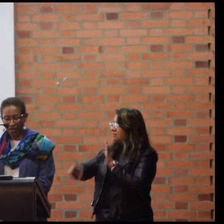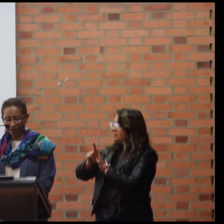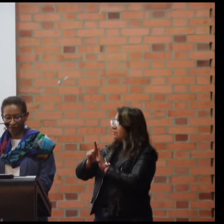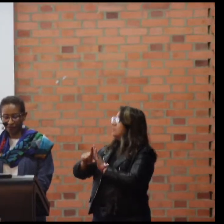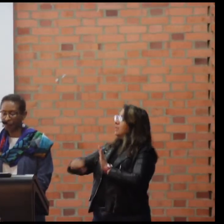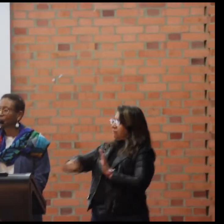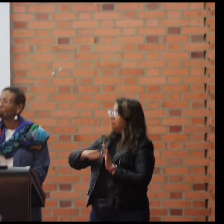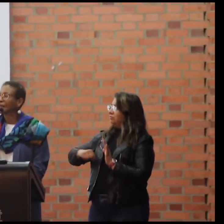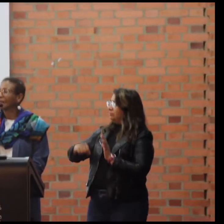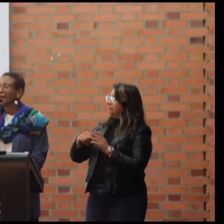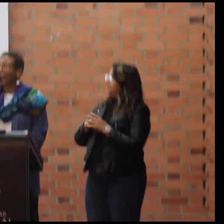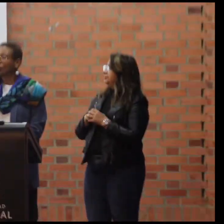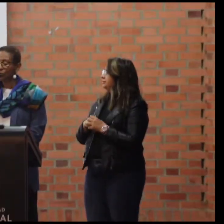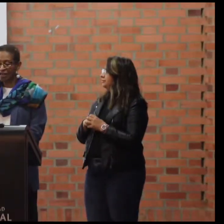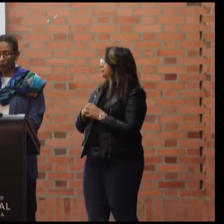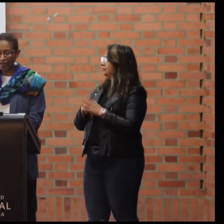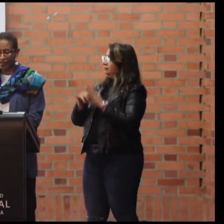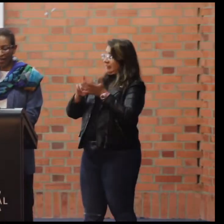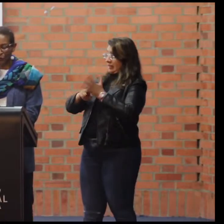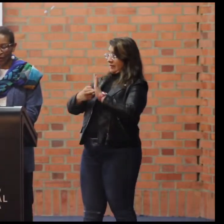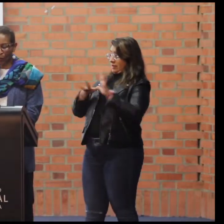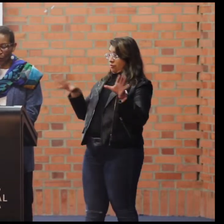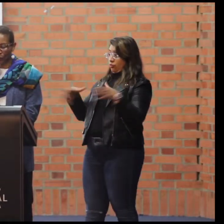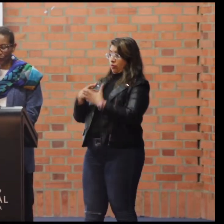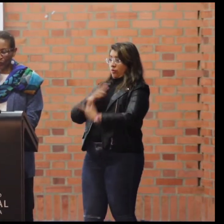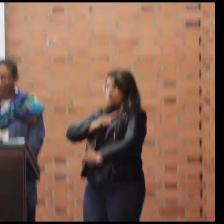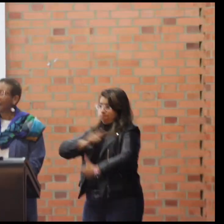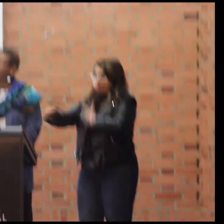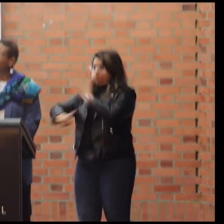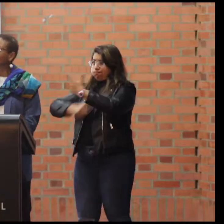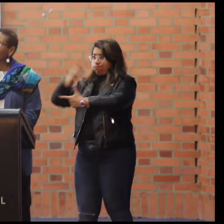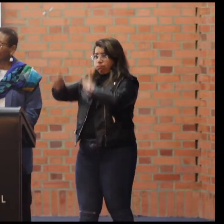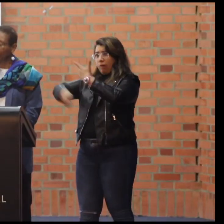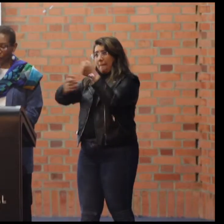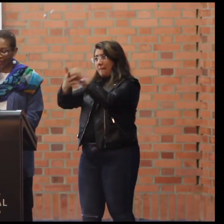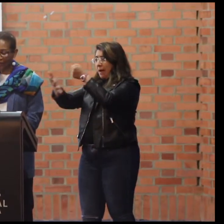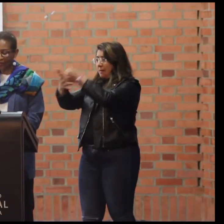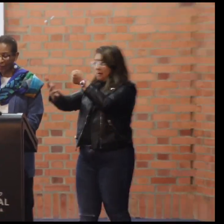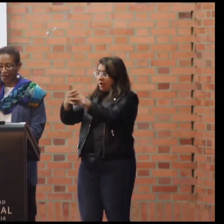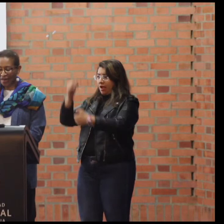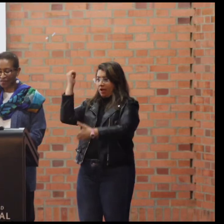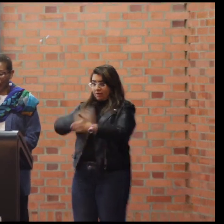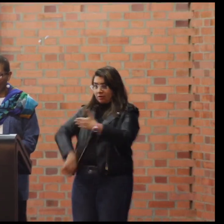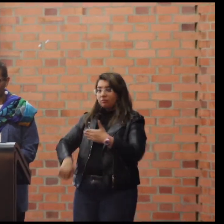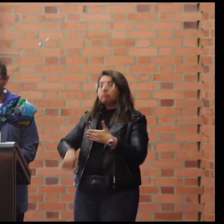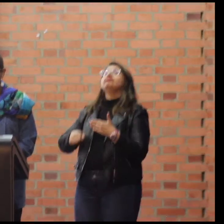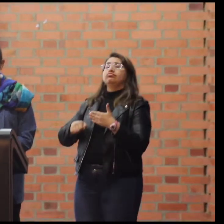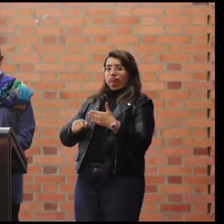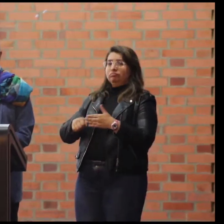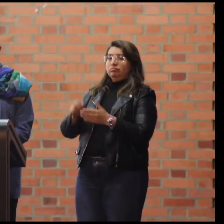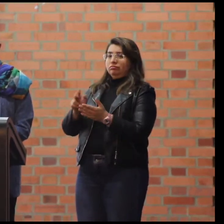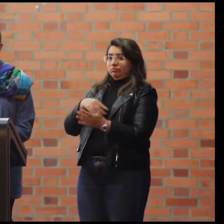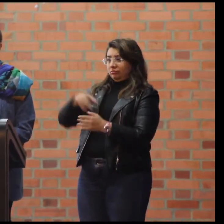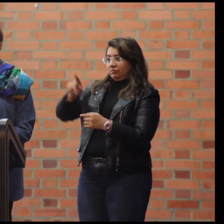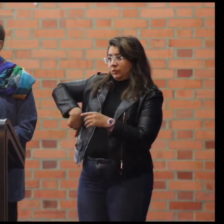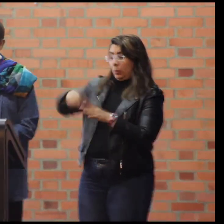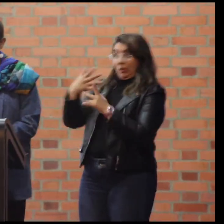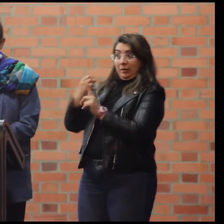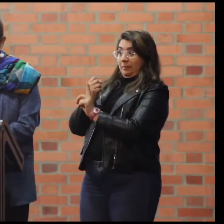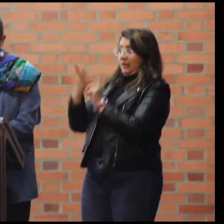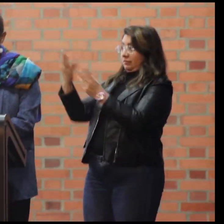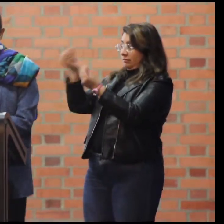las mujeres la lucha por el derecho al aborto ha sido un tema importante para la escuela de estudios de género